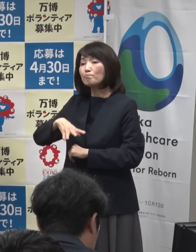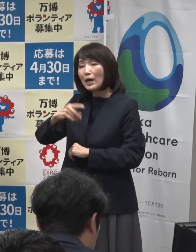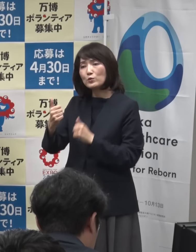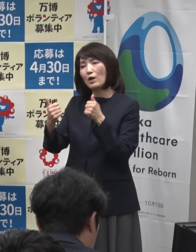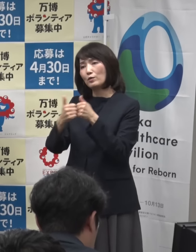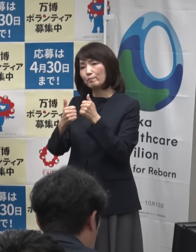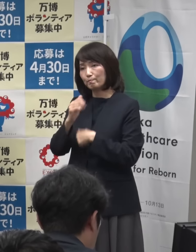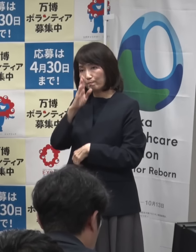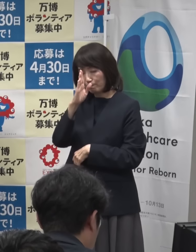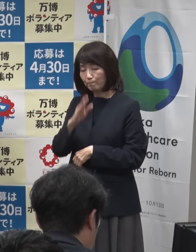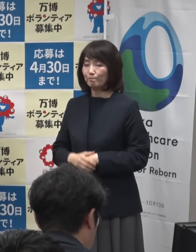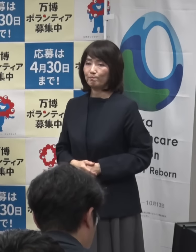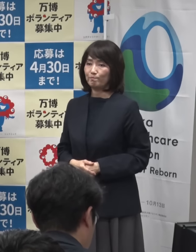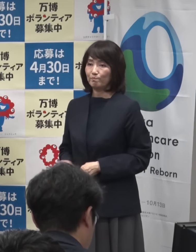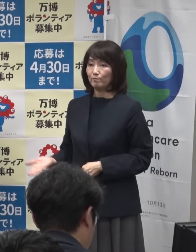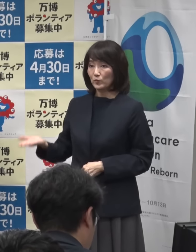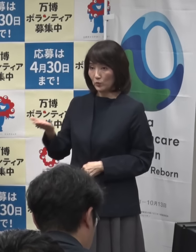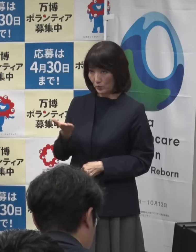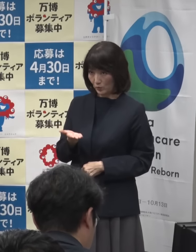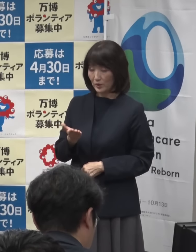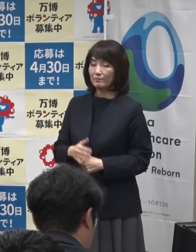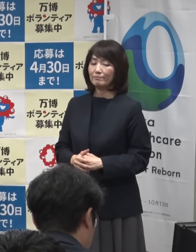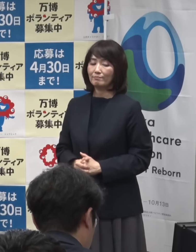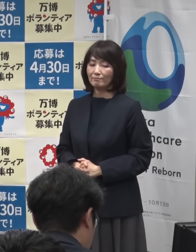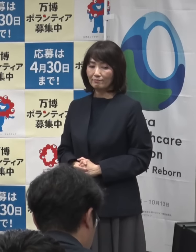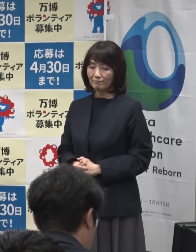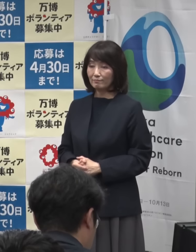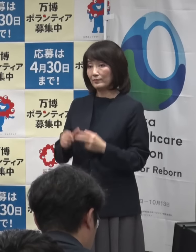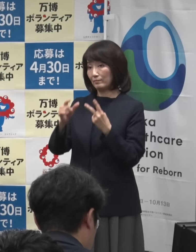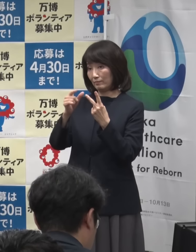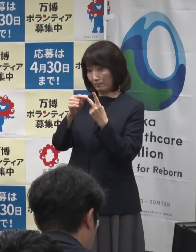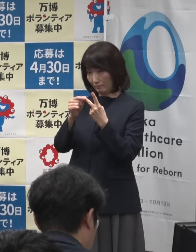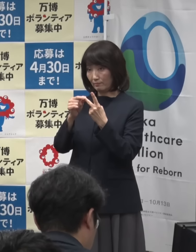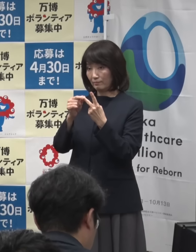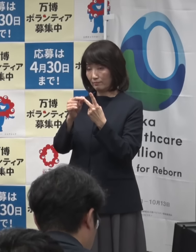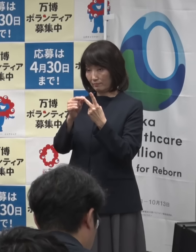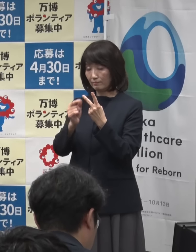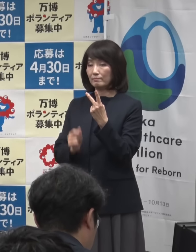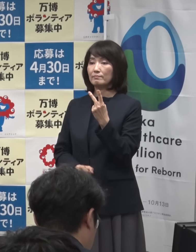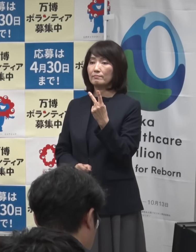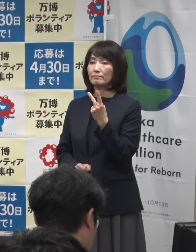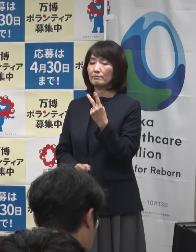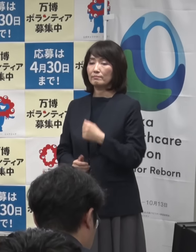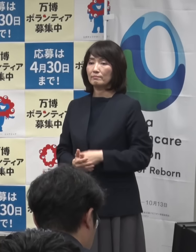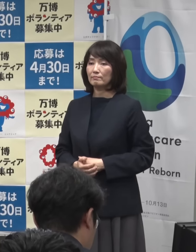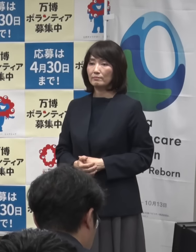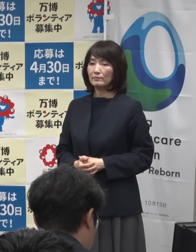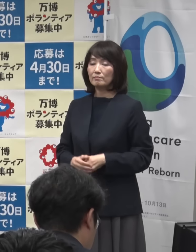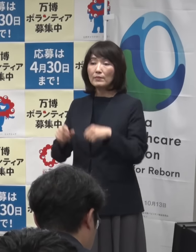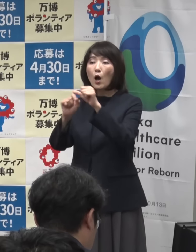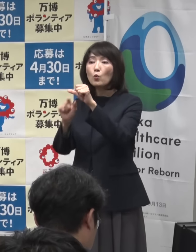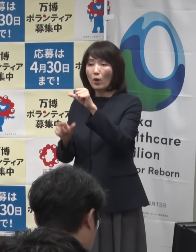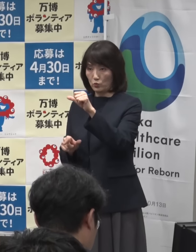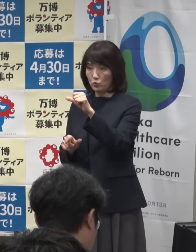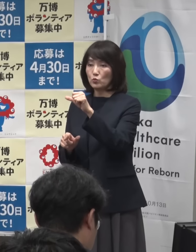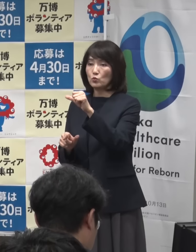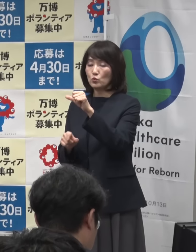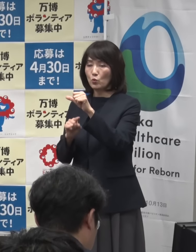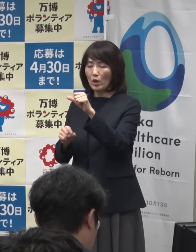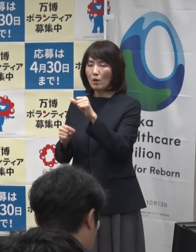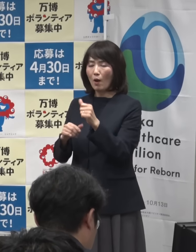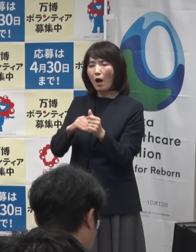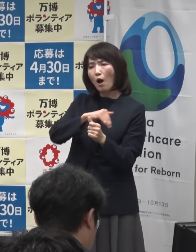思います。次お願いします。2つ目です。 同じく5月ですけれども、これは